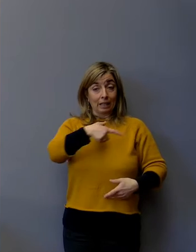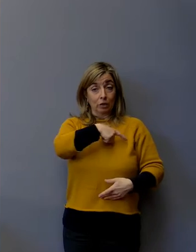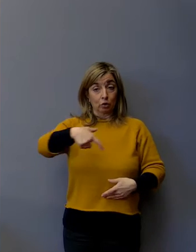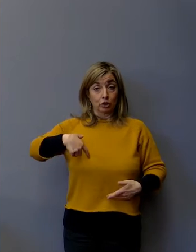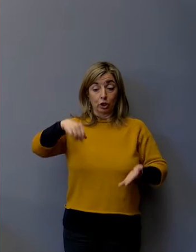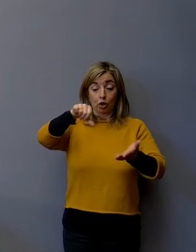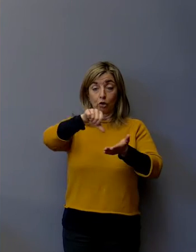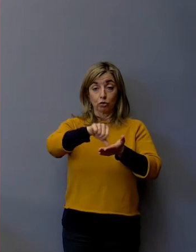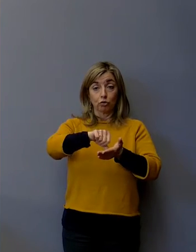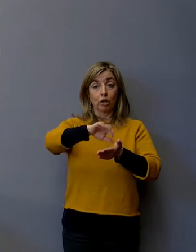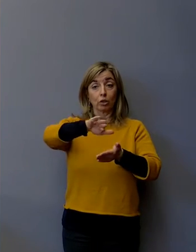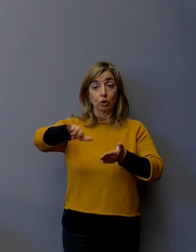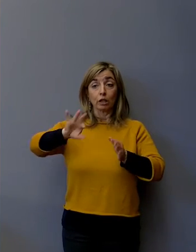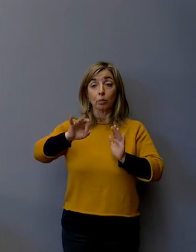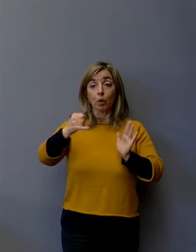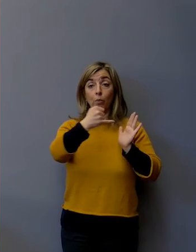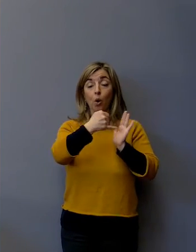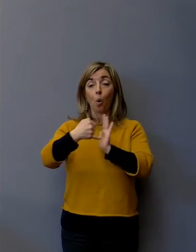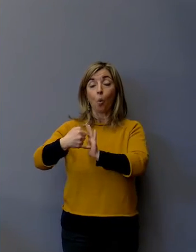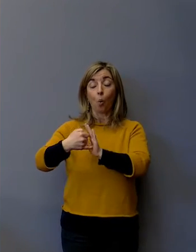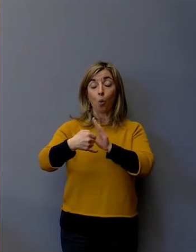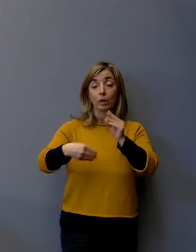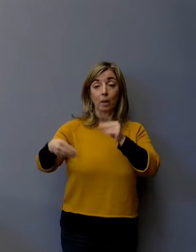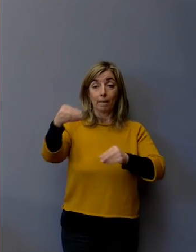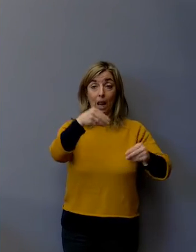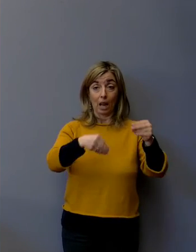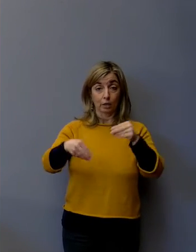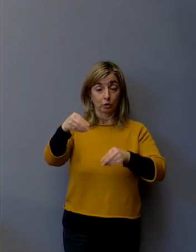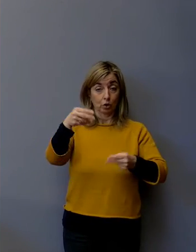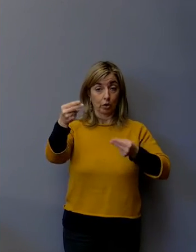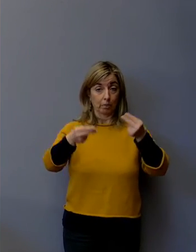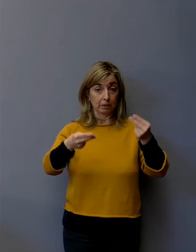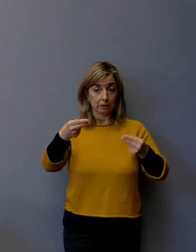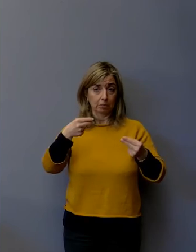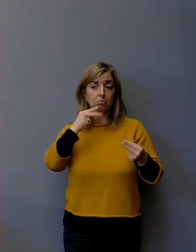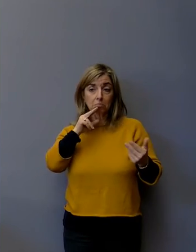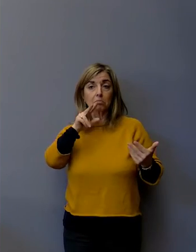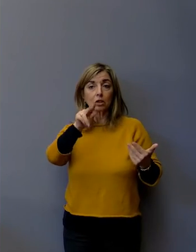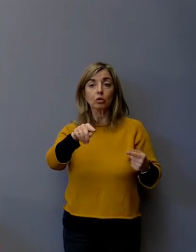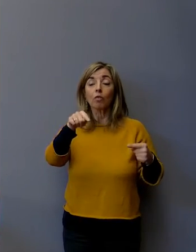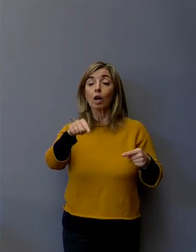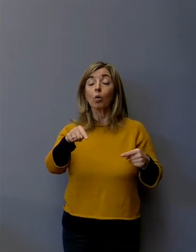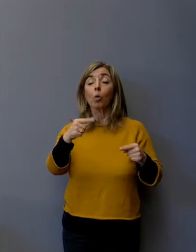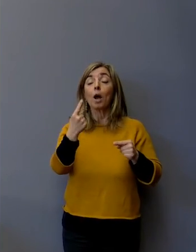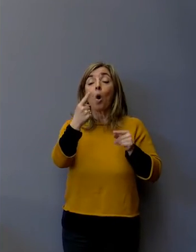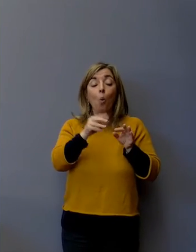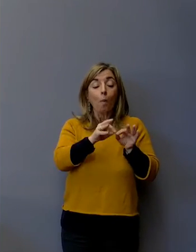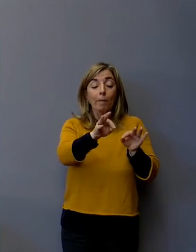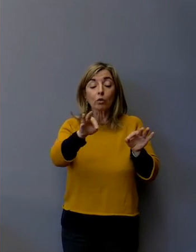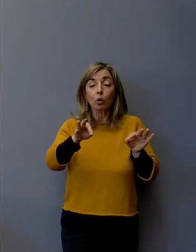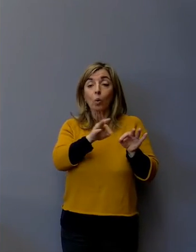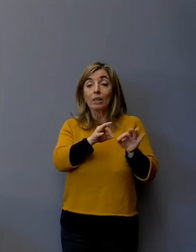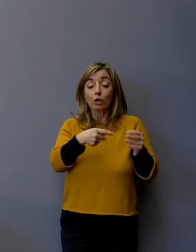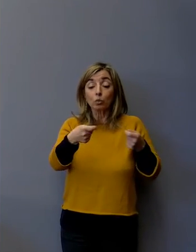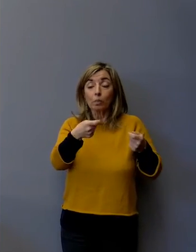diceva chiaramente che non ci sarebbe stato un metro quadrato di supermercati in più in effetti uno non